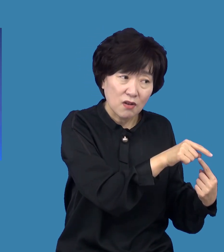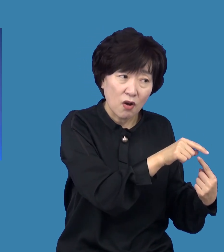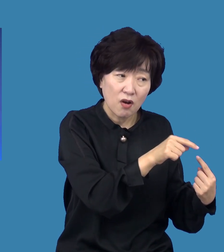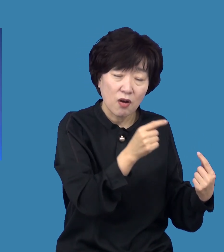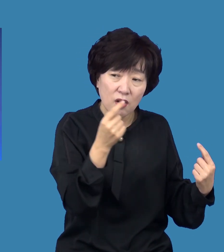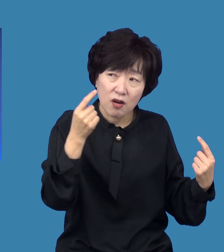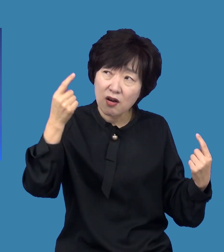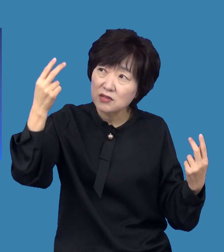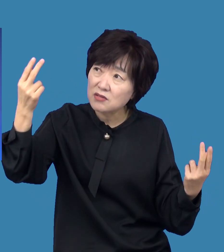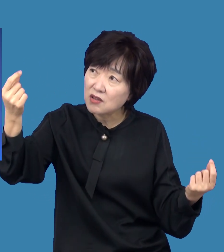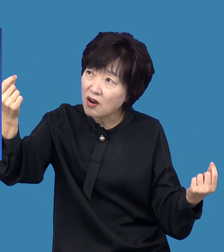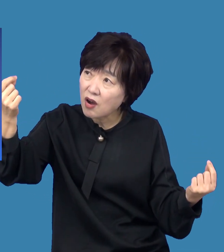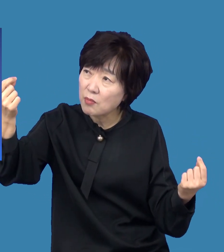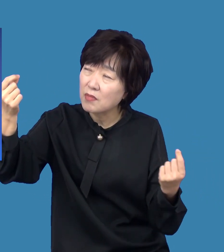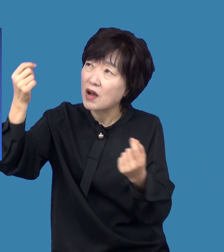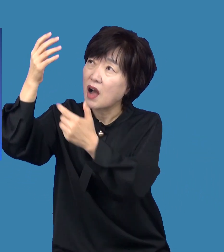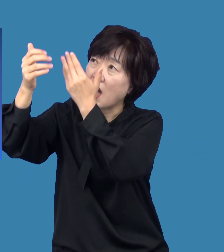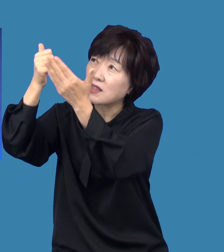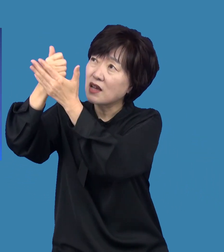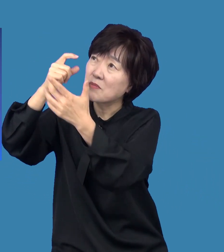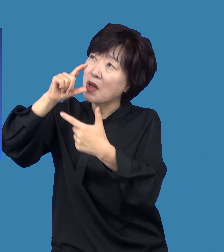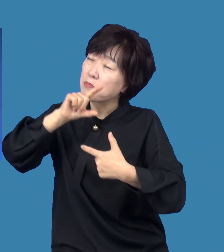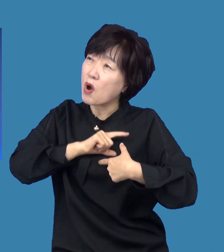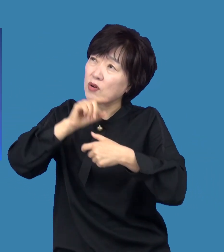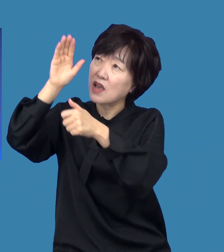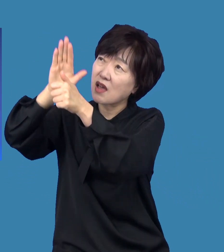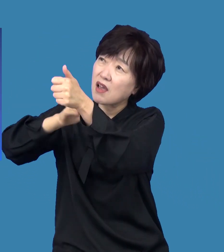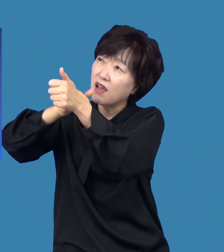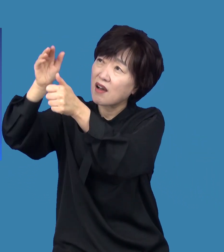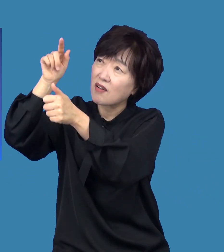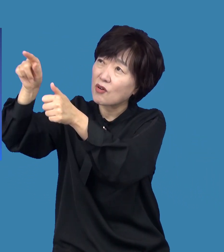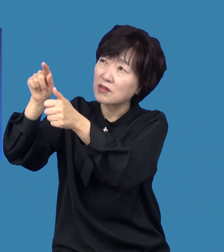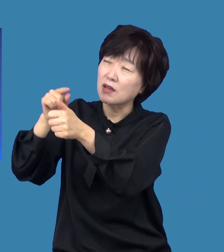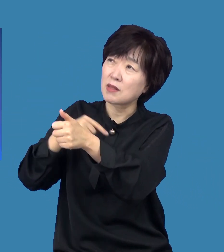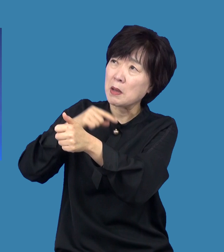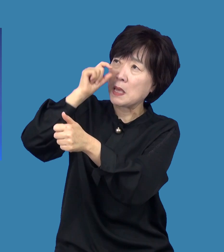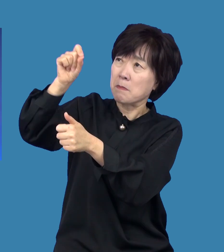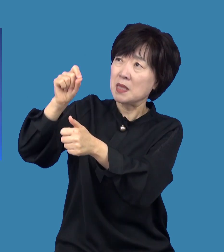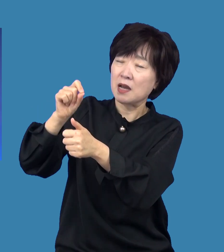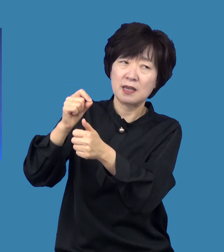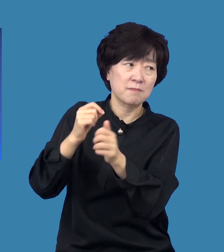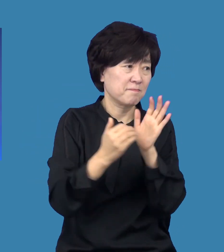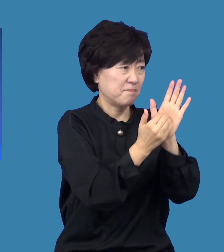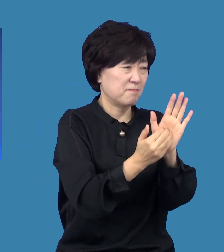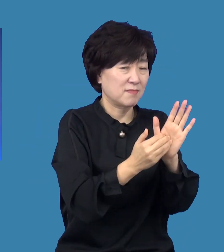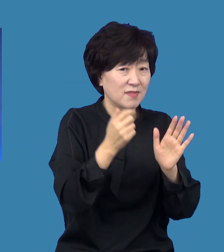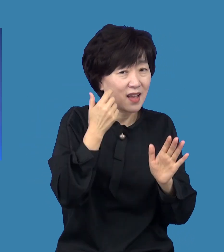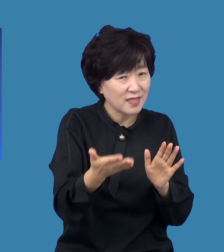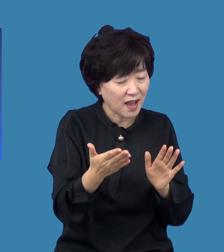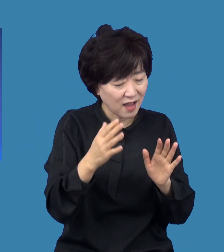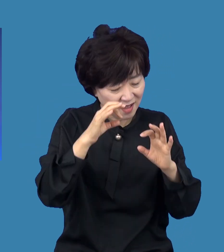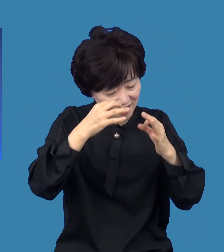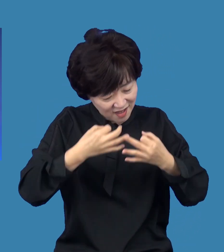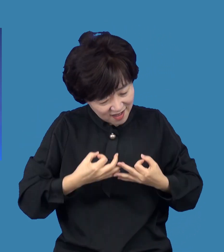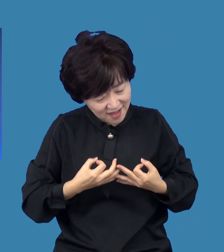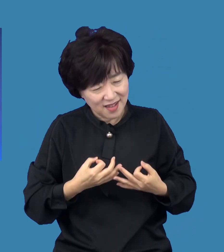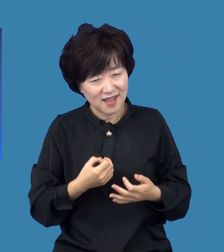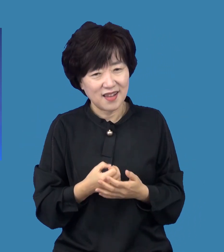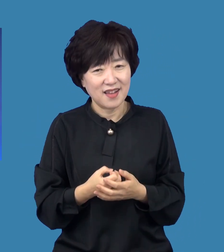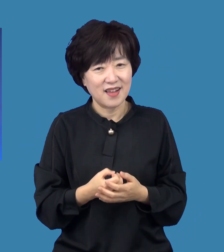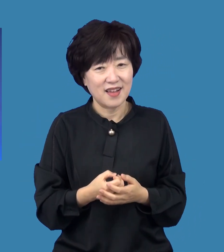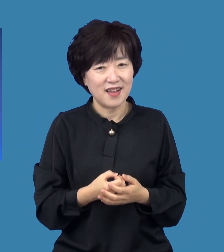명예에 대해서도 예민한지 조금 살펴봐야 되지 않겠습니까? 저와 여러분은 어느 명예에 더